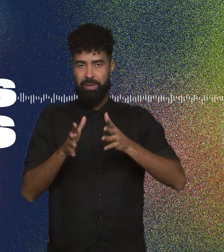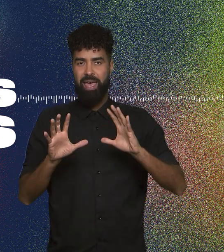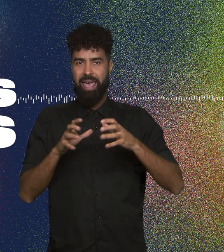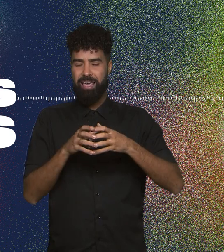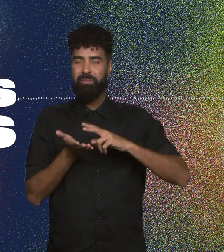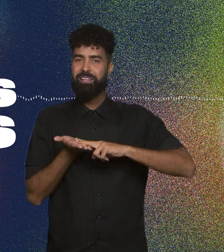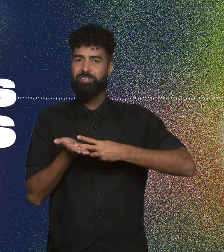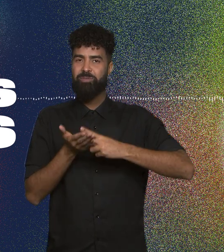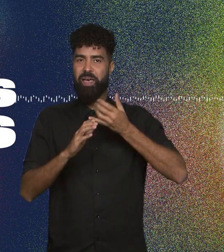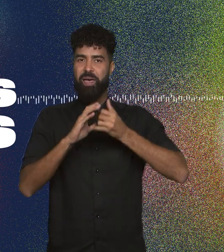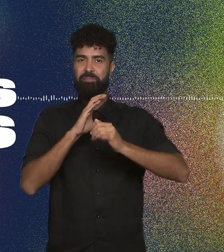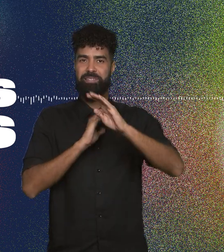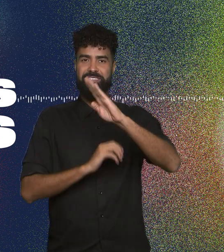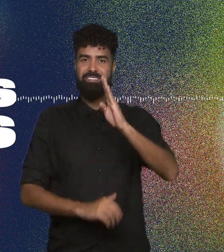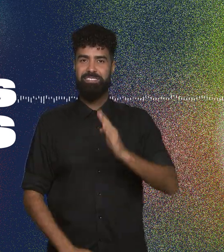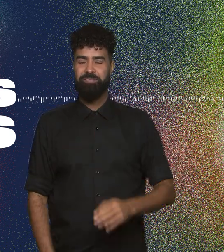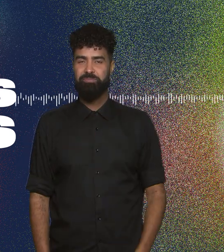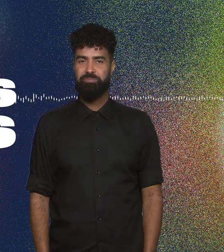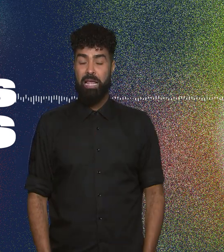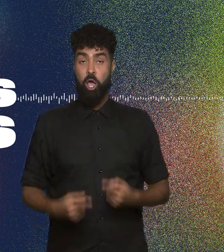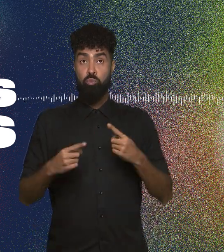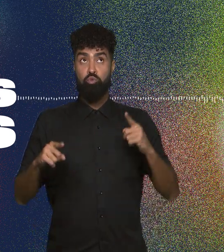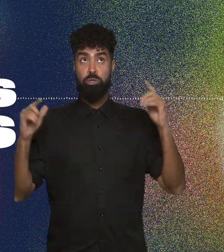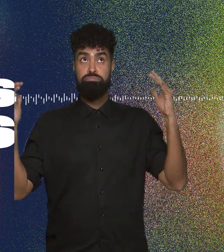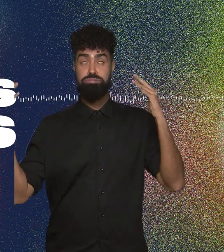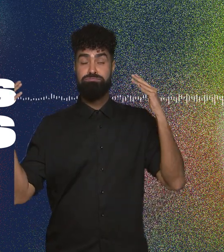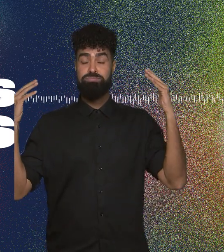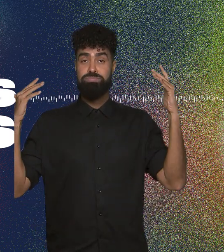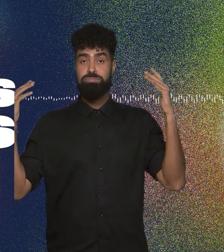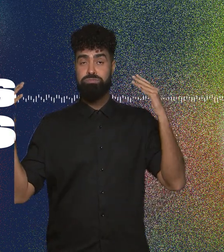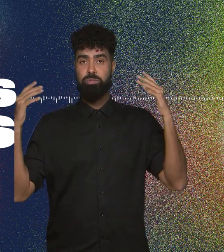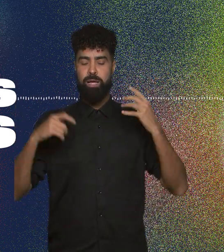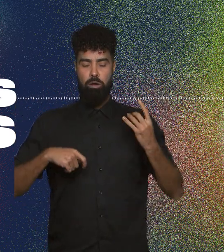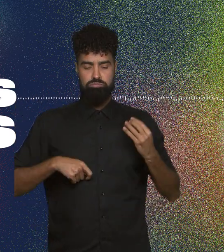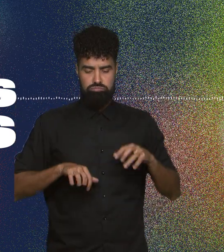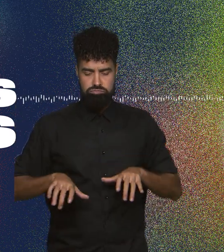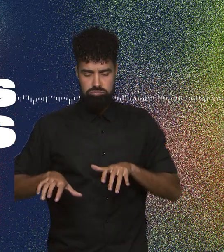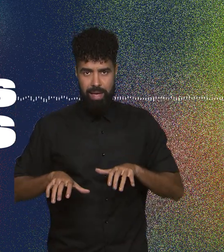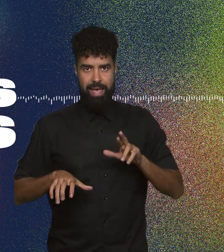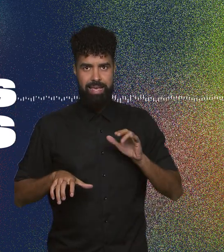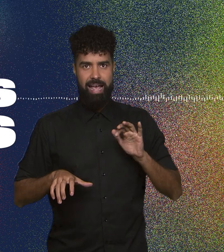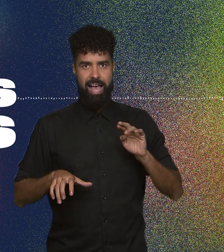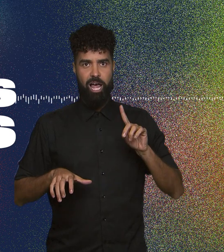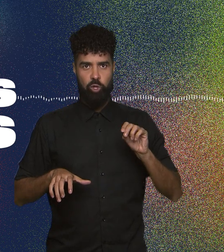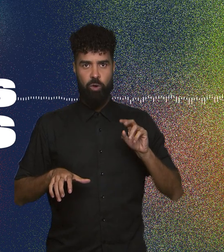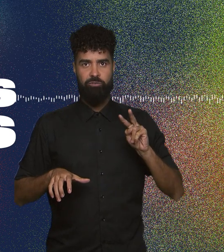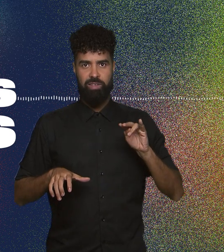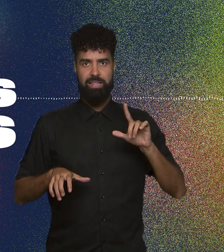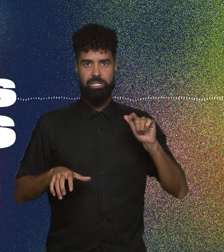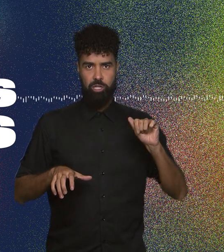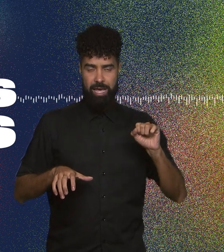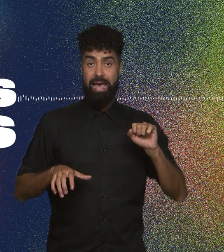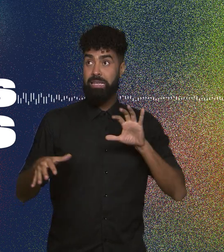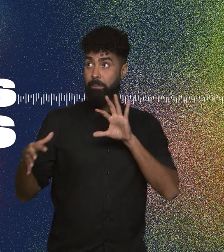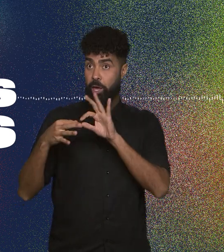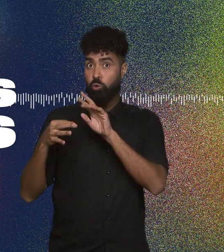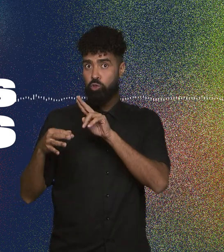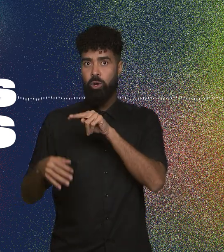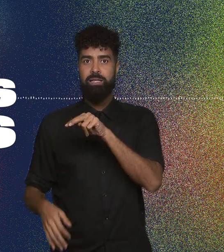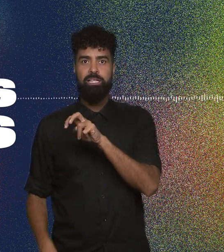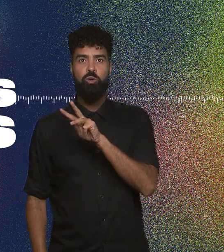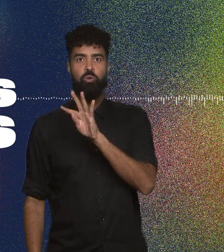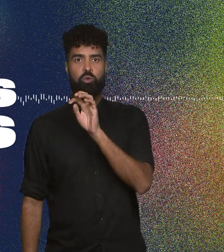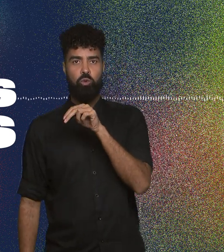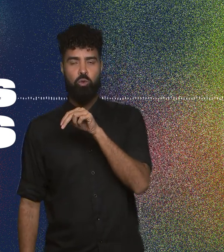tradução da EBC. A música tema original foi composta por Ricardo Vilas e também usamos composições de Milton